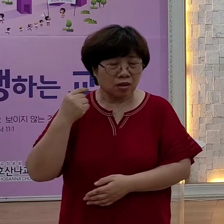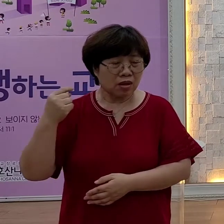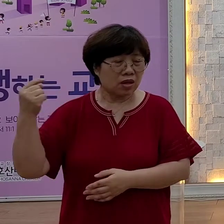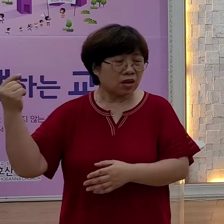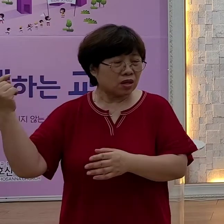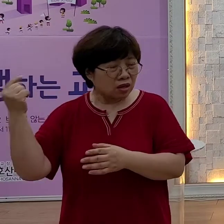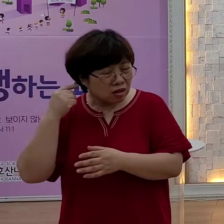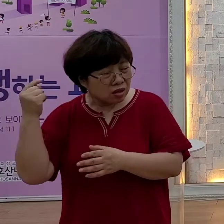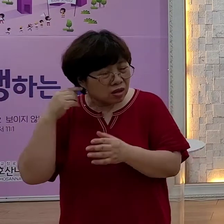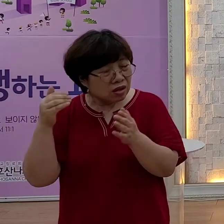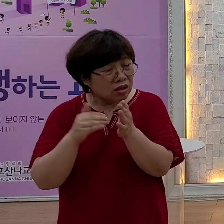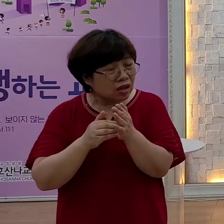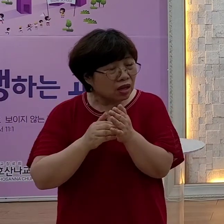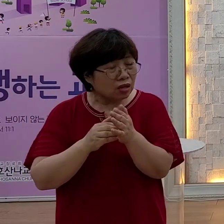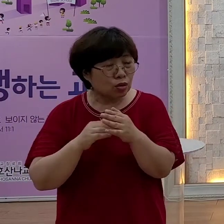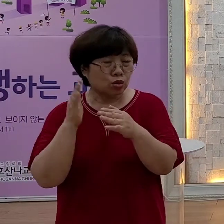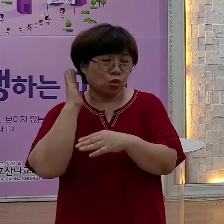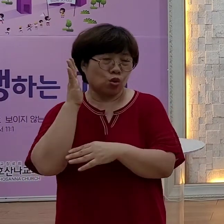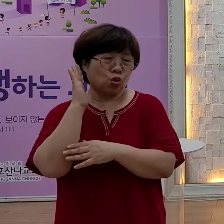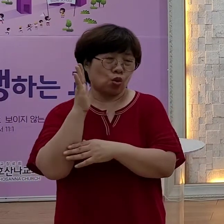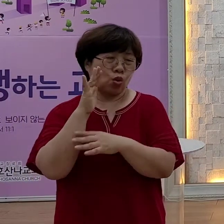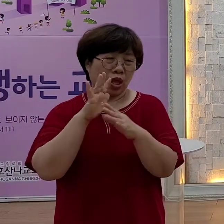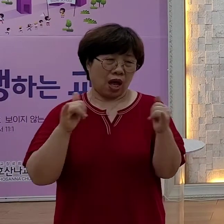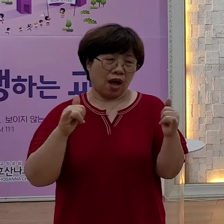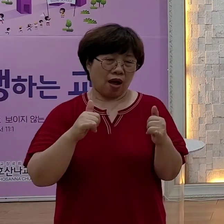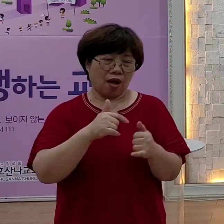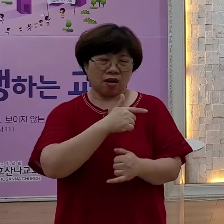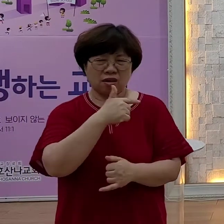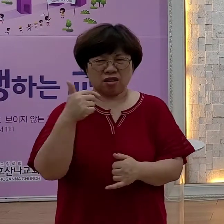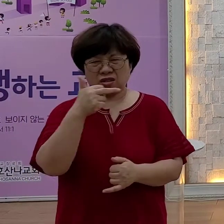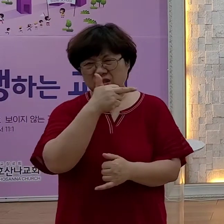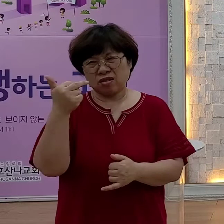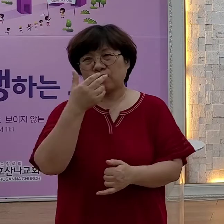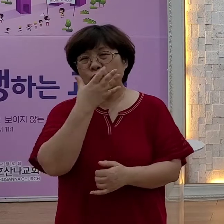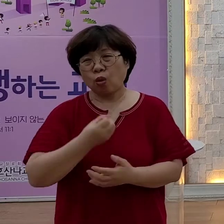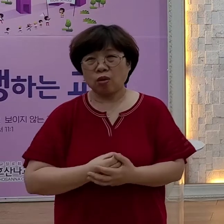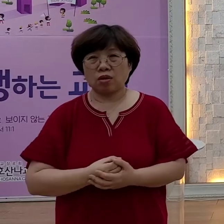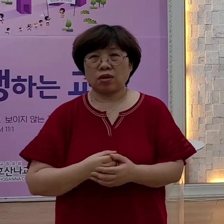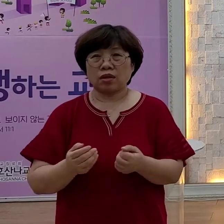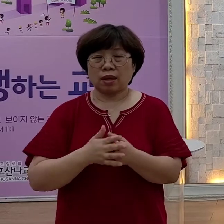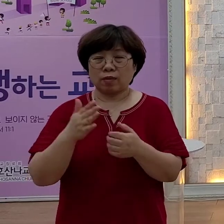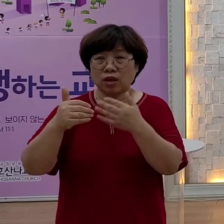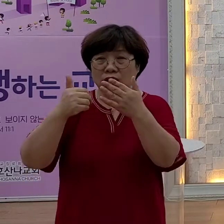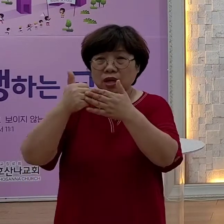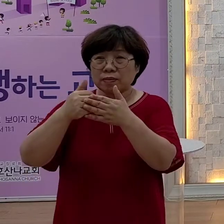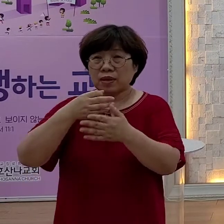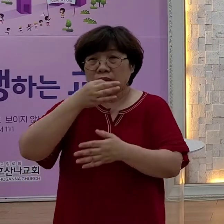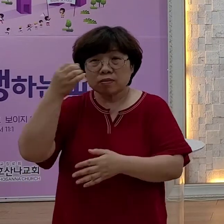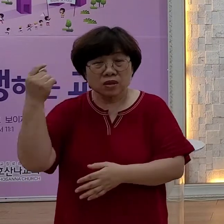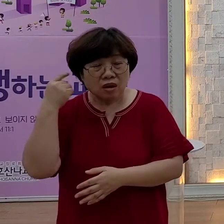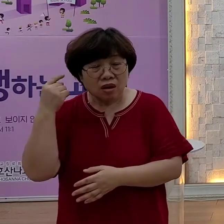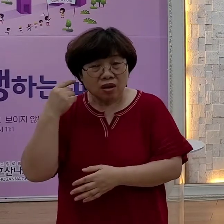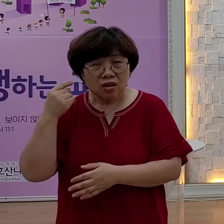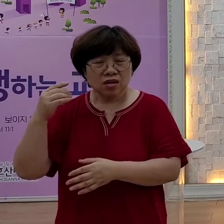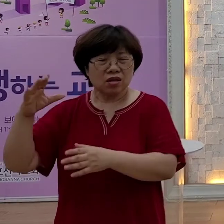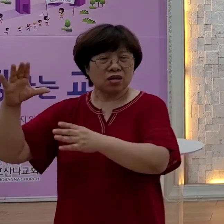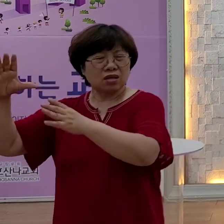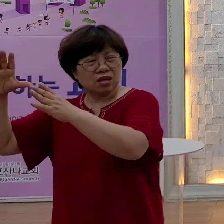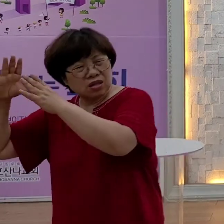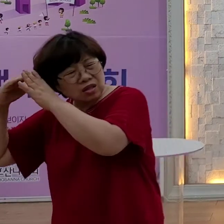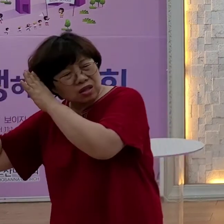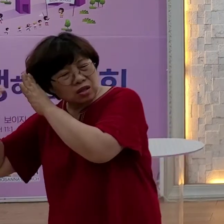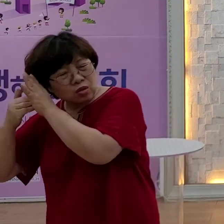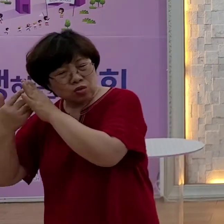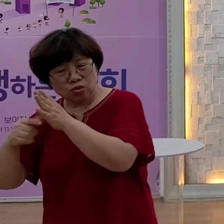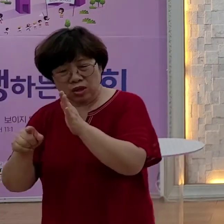이게 정말 큰 복이라는 거예요. 그래서 우리가 이 하나님의 음성 듣기 위해서 힘써야 되고 하나님 앞에